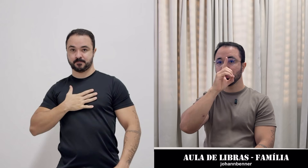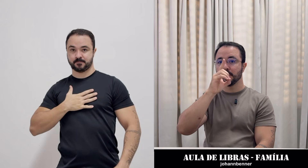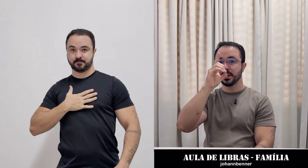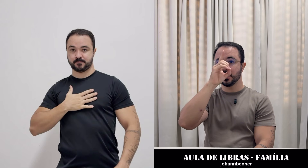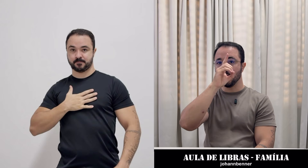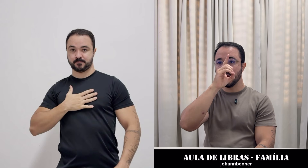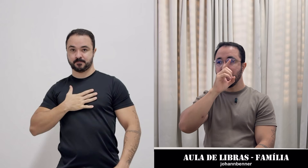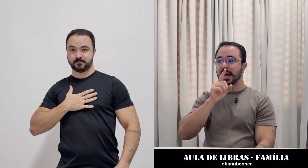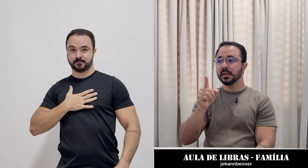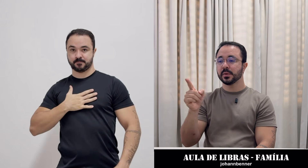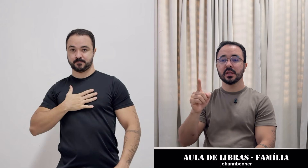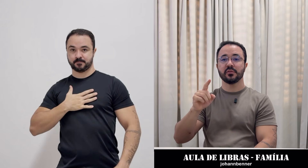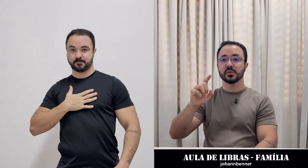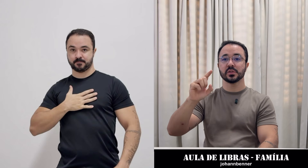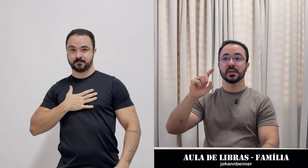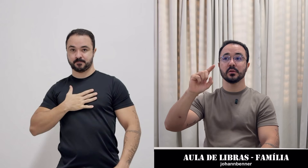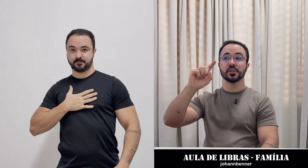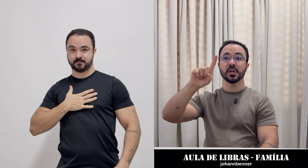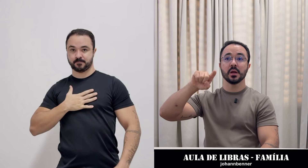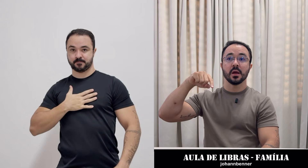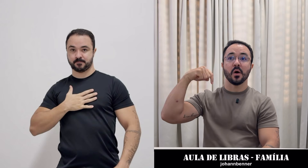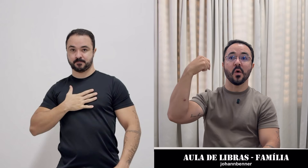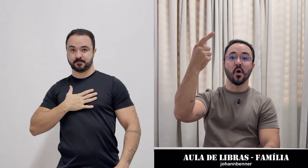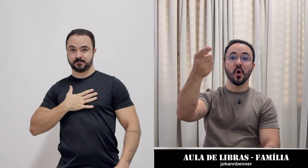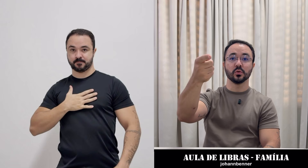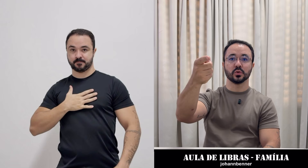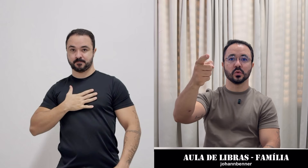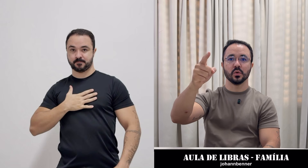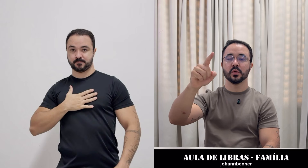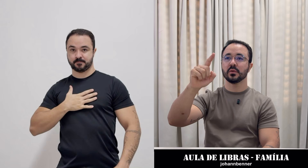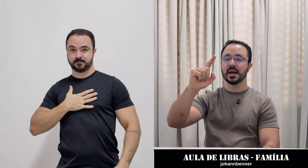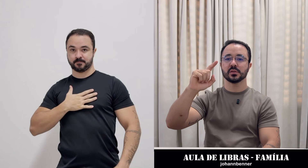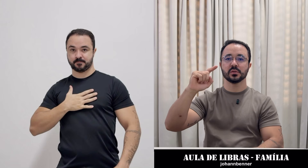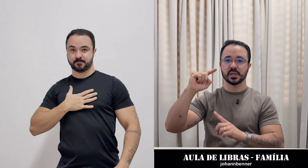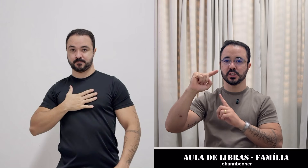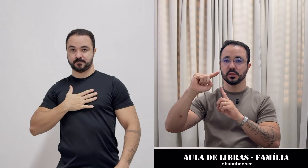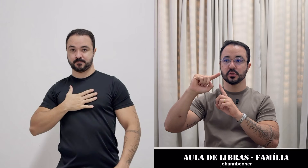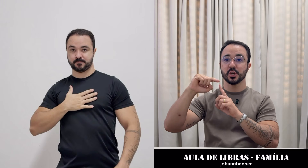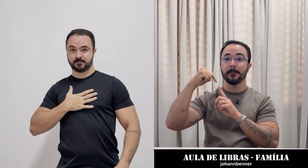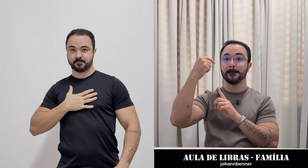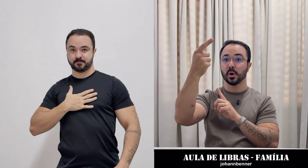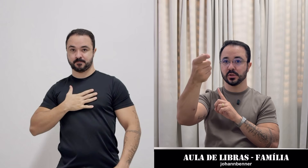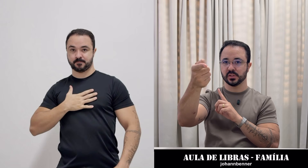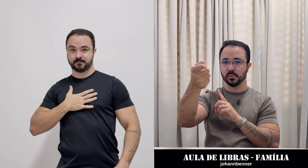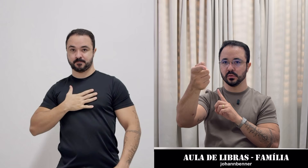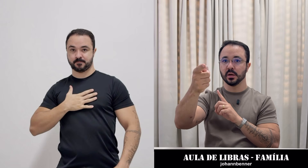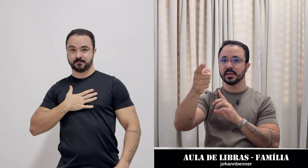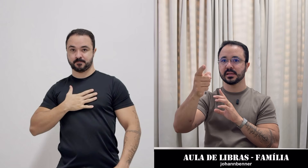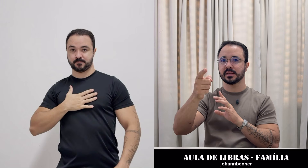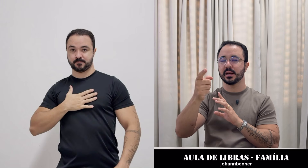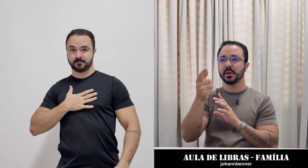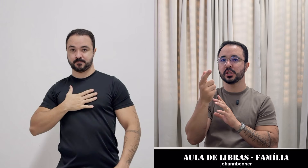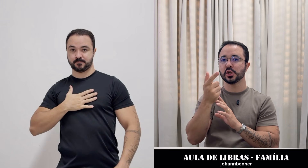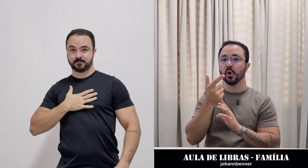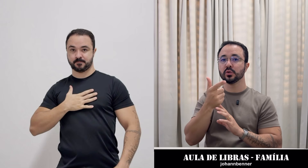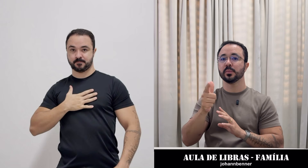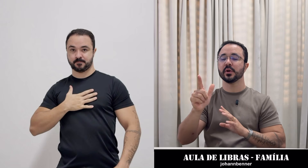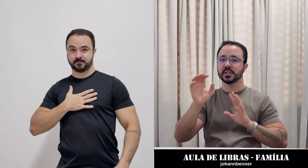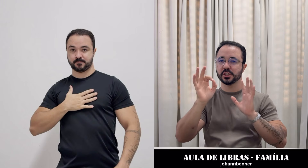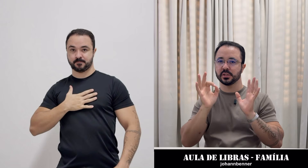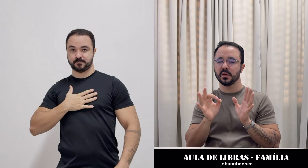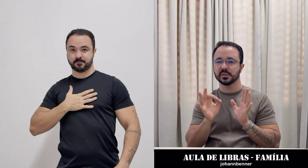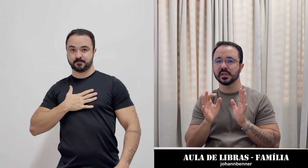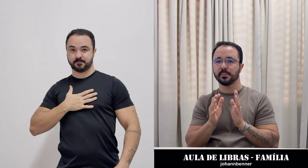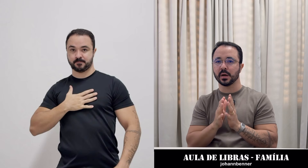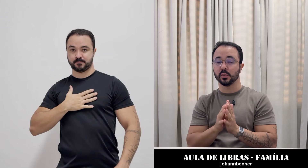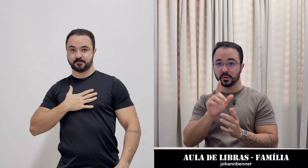sábado, domingo. Aí depois ele fez o sinal de outro, ou no caso no sentido de próximo. Não necessariamente outro, porque